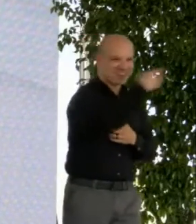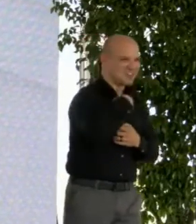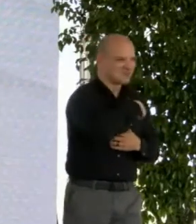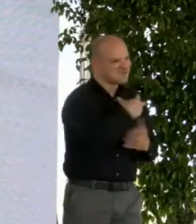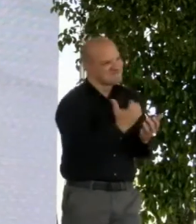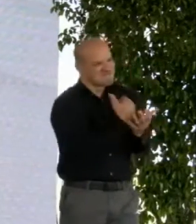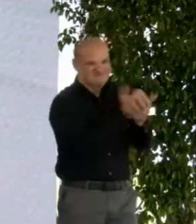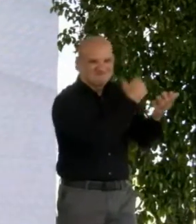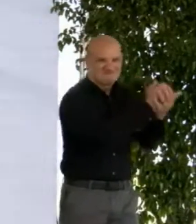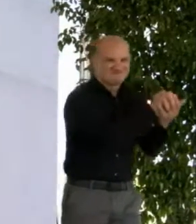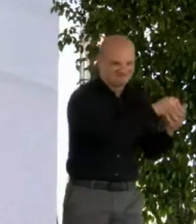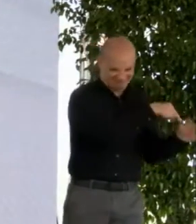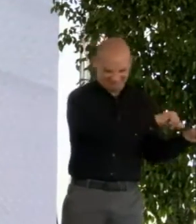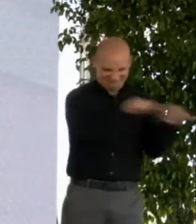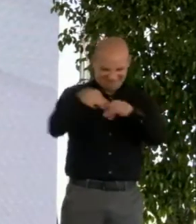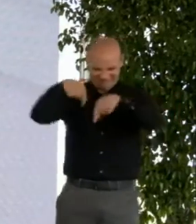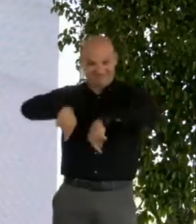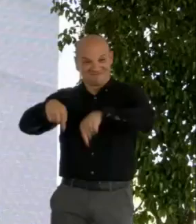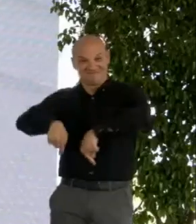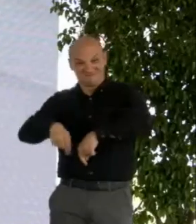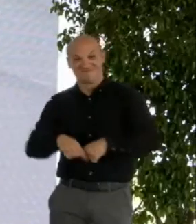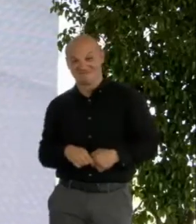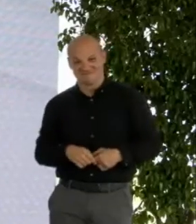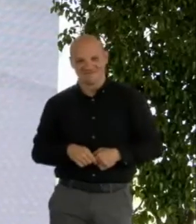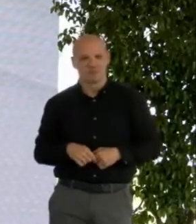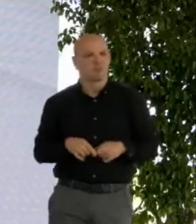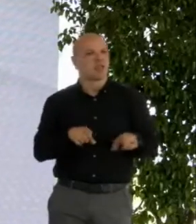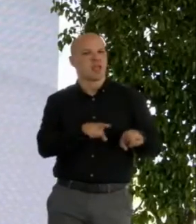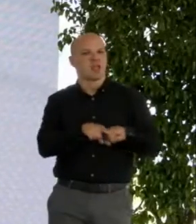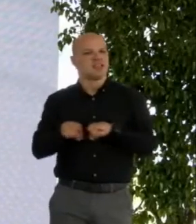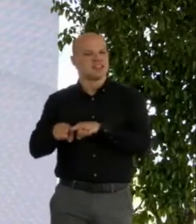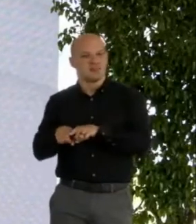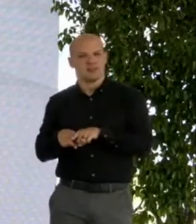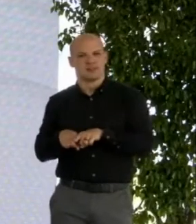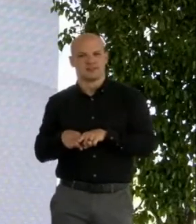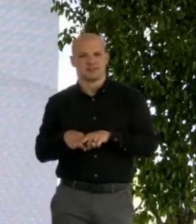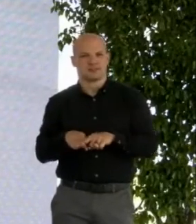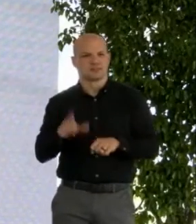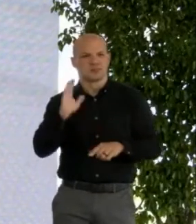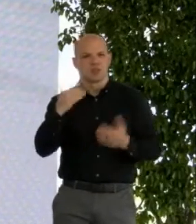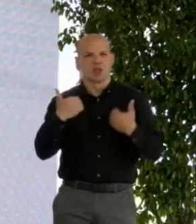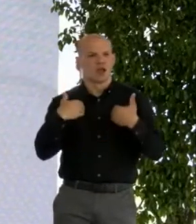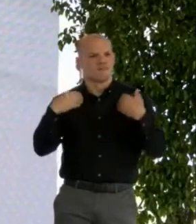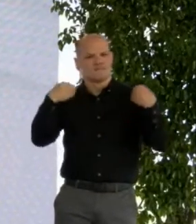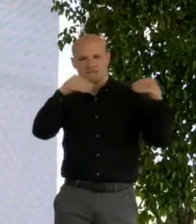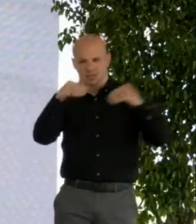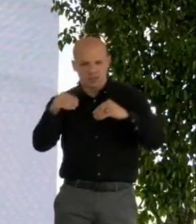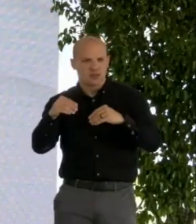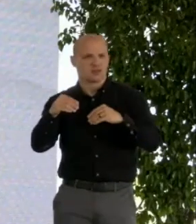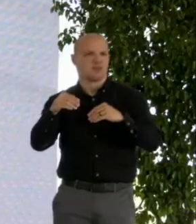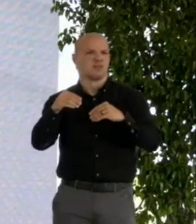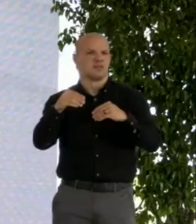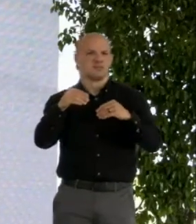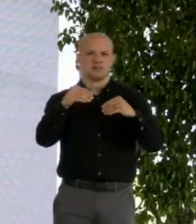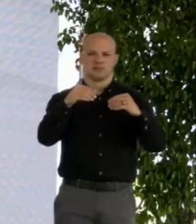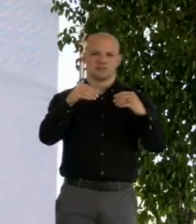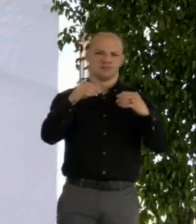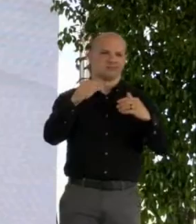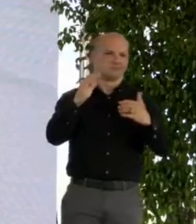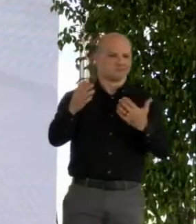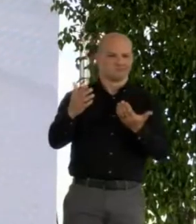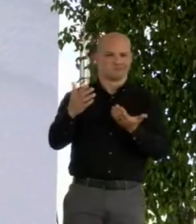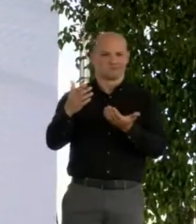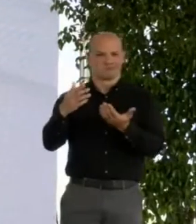visitar alrededor de toda la isla. Conjuntamente, habrán tiendas y comercios, un mercado para adquirir